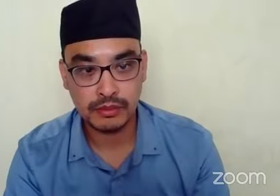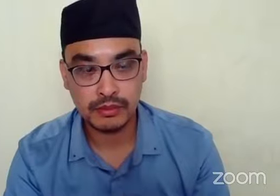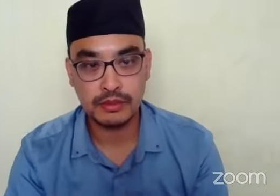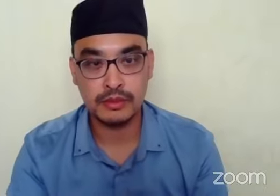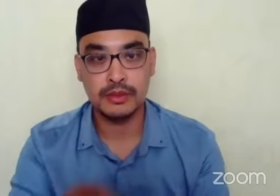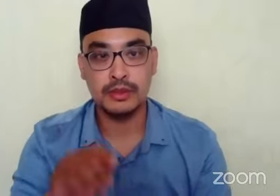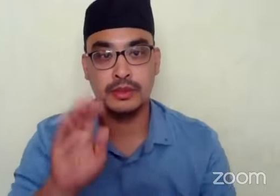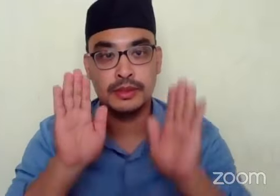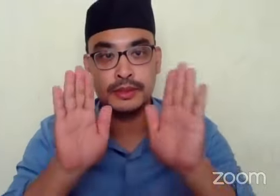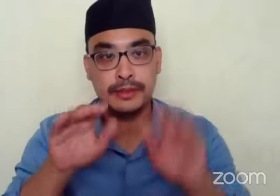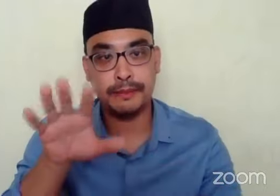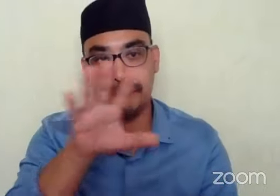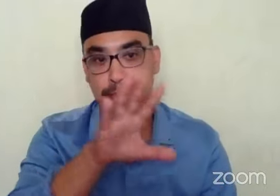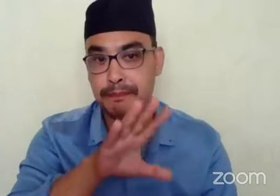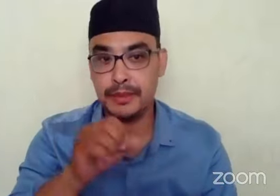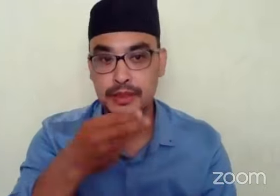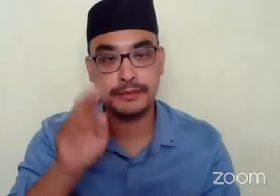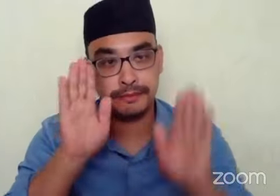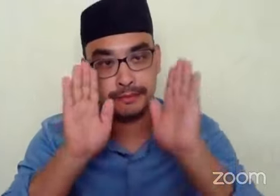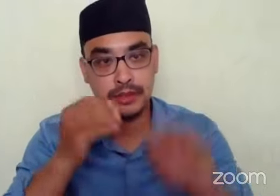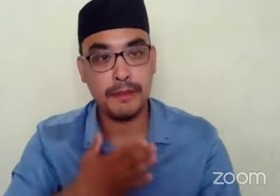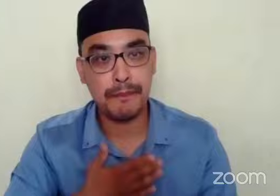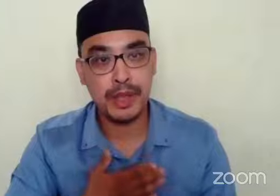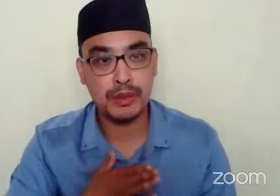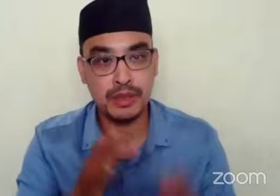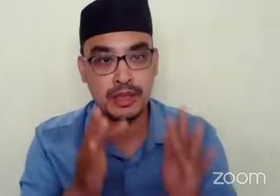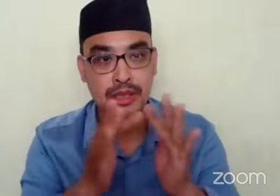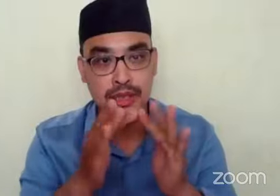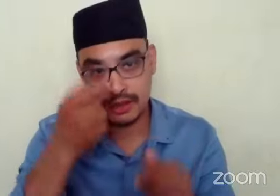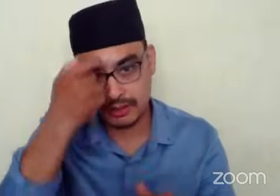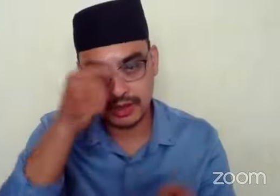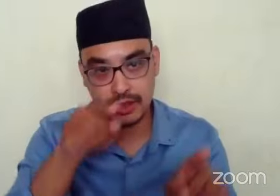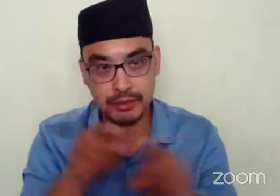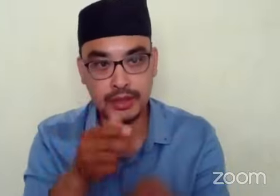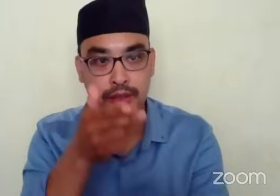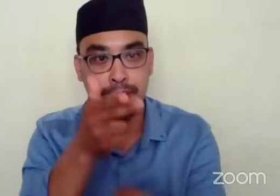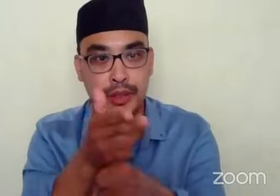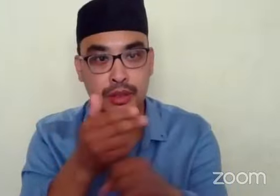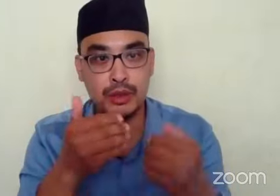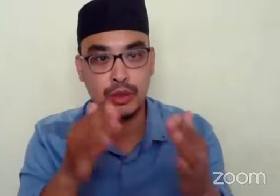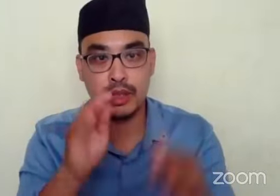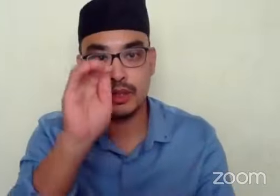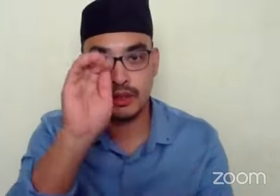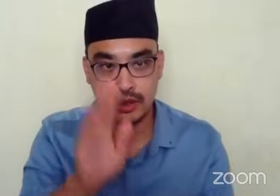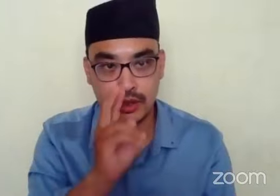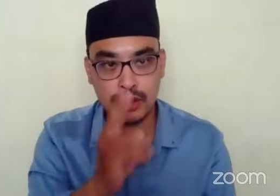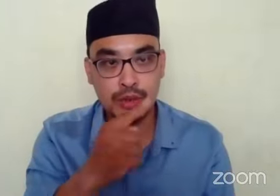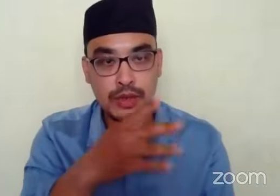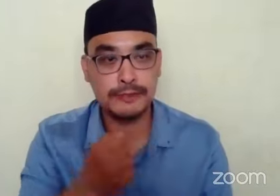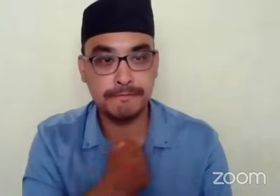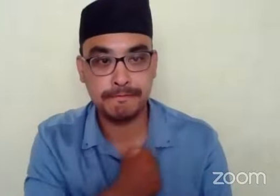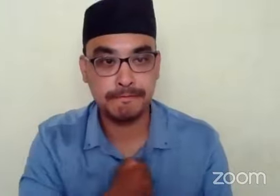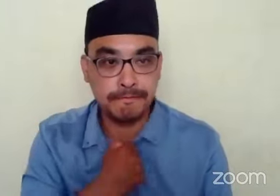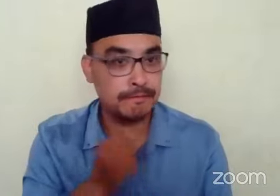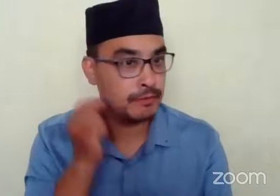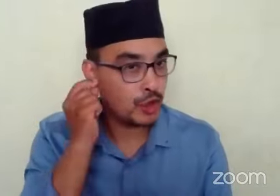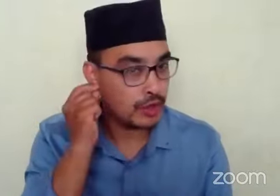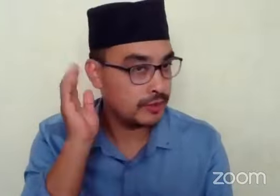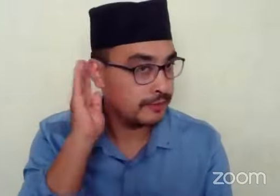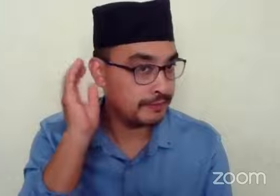थ्याङ्क यू सबैलाई। मेरो यो कनेक्सनले गर्दाखेरि मैले भिडियो अन गर्न सकिनँ, त्यसको लागि सरी भन्न चाहन्छु। फर्स्ट अफ अल त